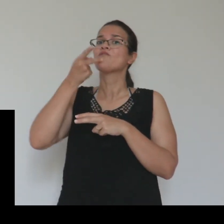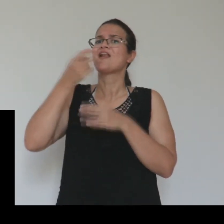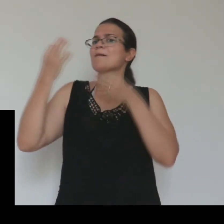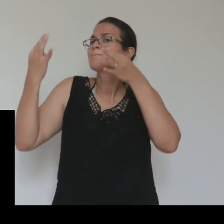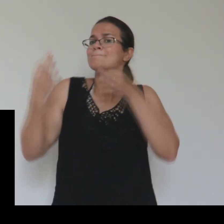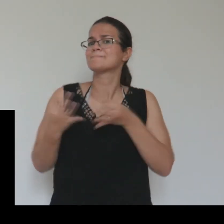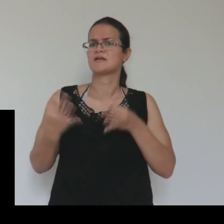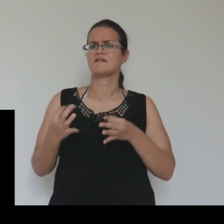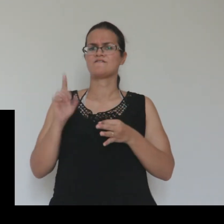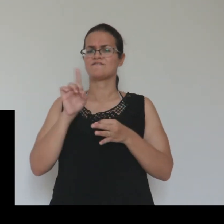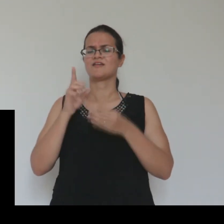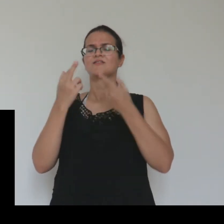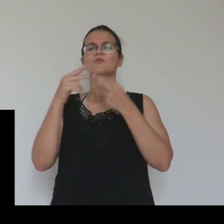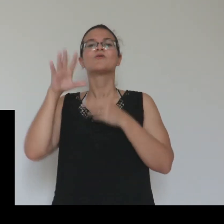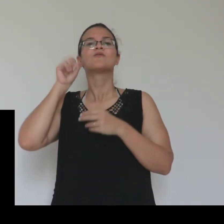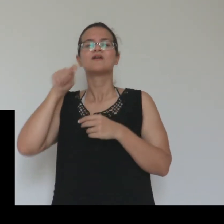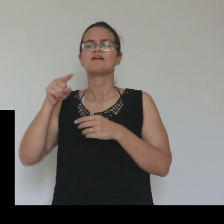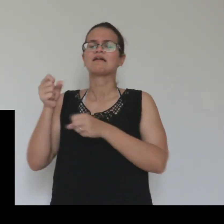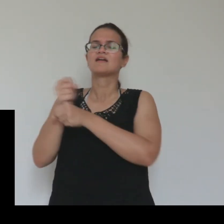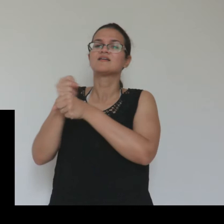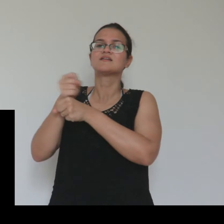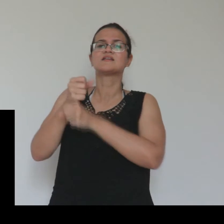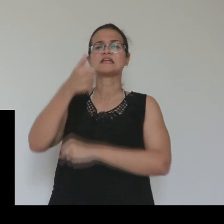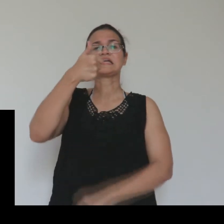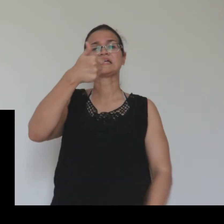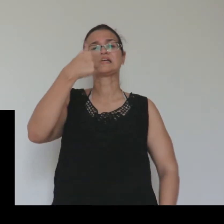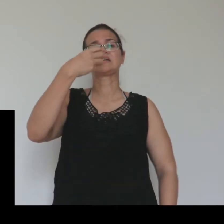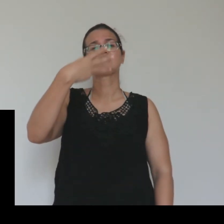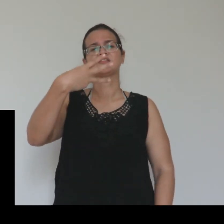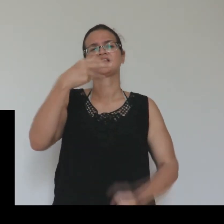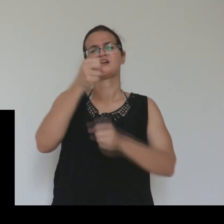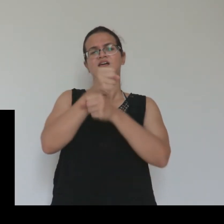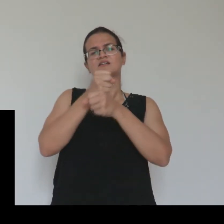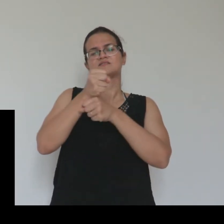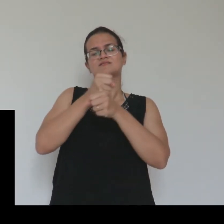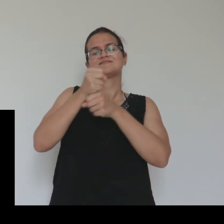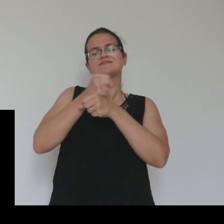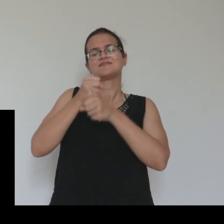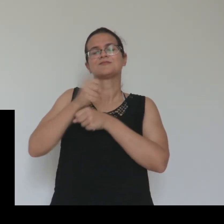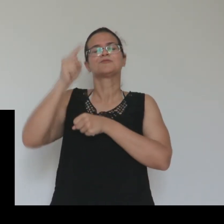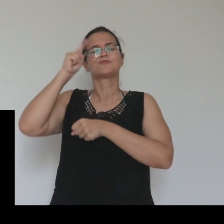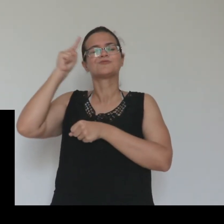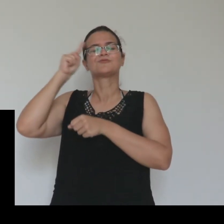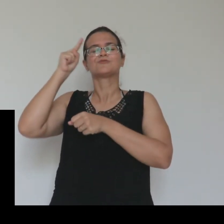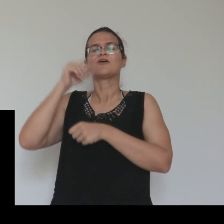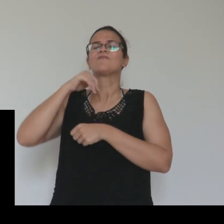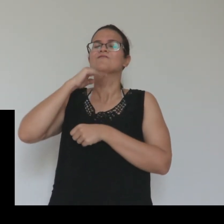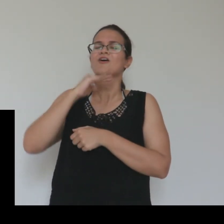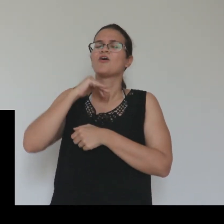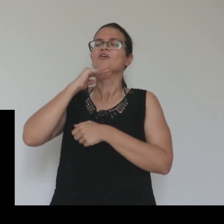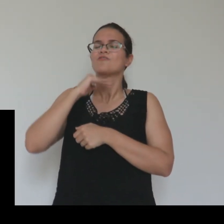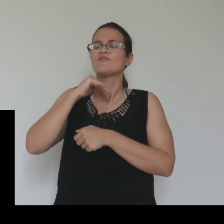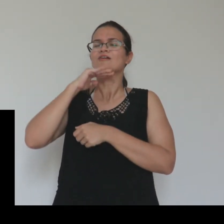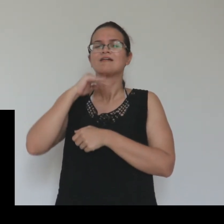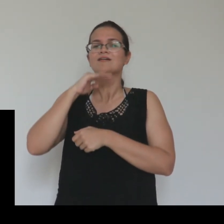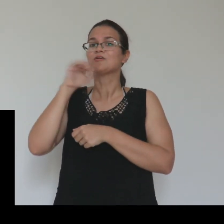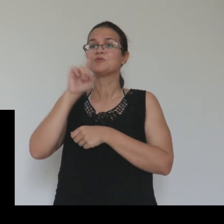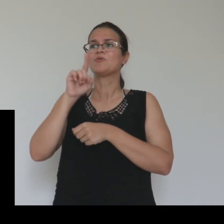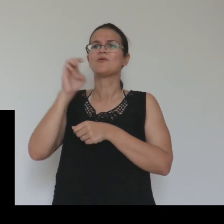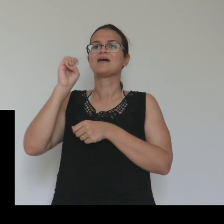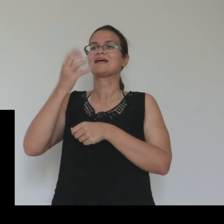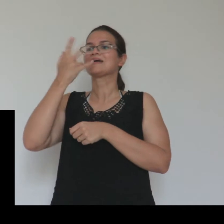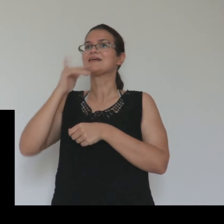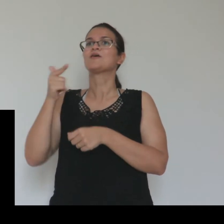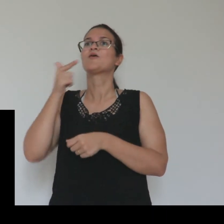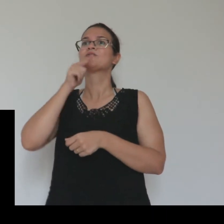de trabalho árduo. Não é a criança com 13 anos ela consegue, não. São 13 anos de trabalho árduo.